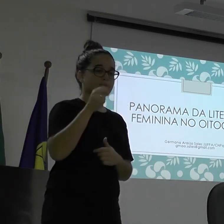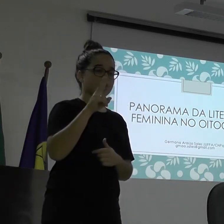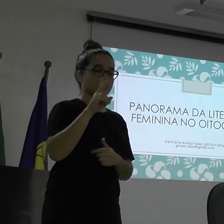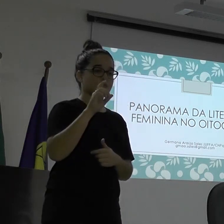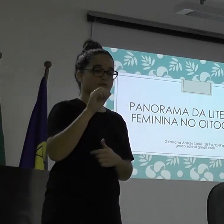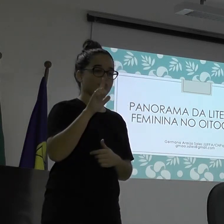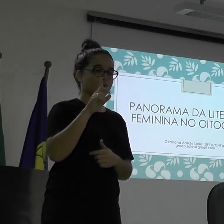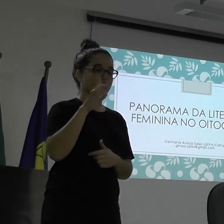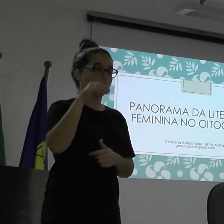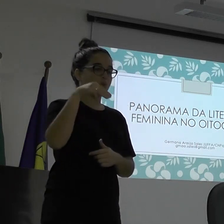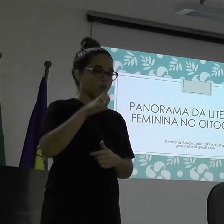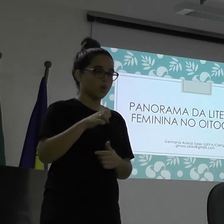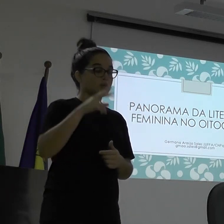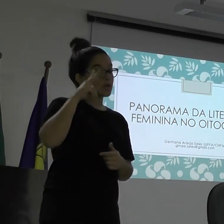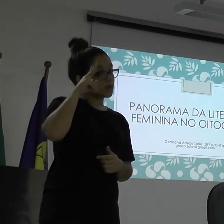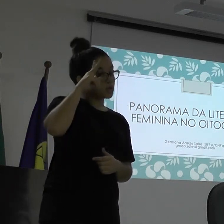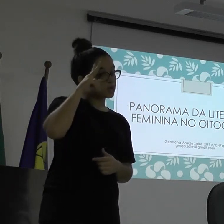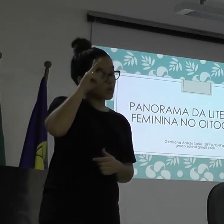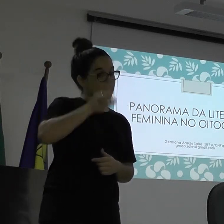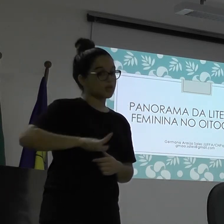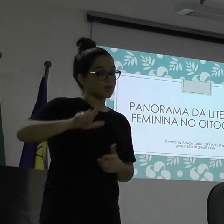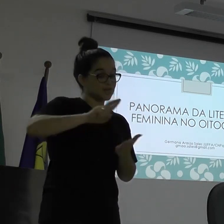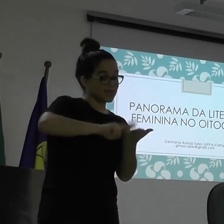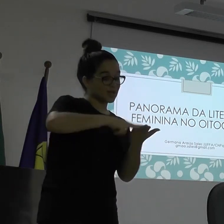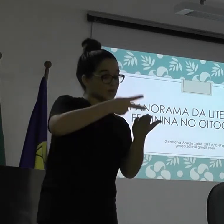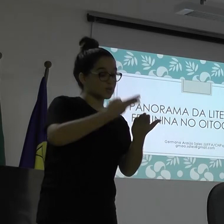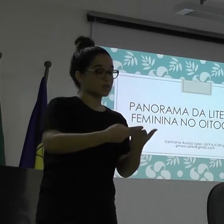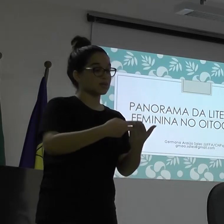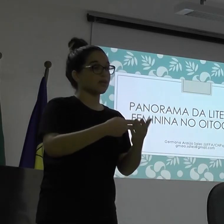literatura traduzida por mulheres. Esse